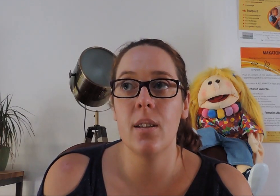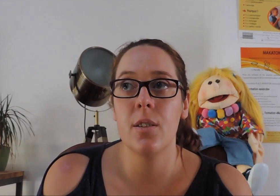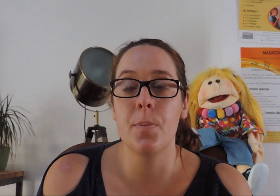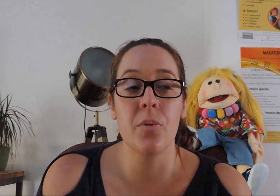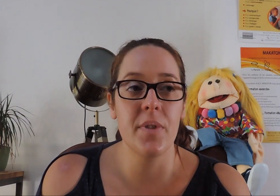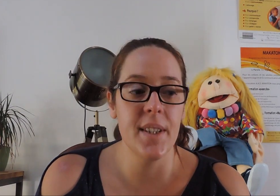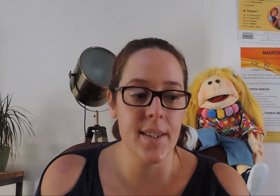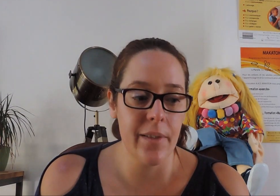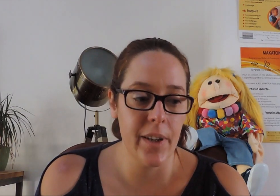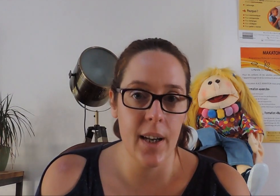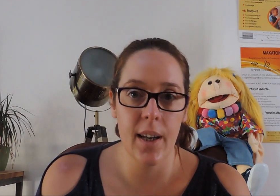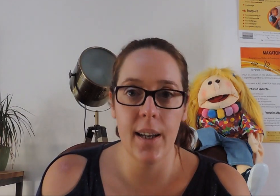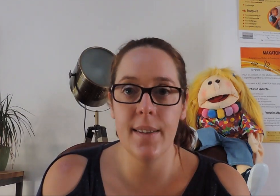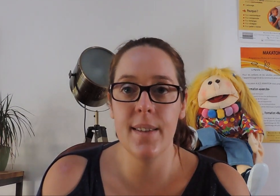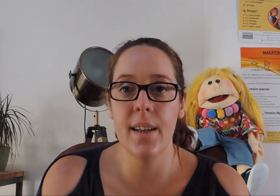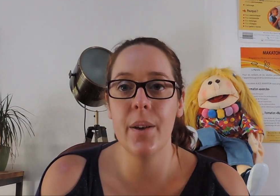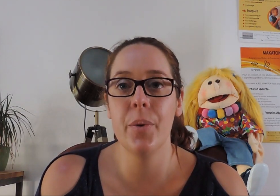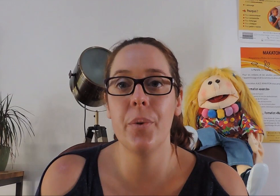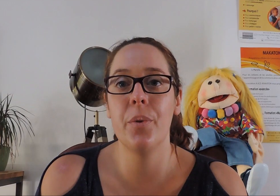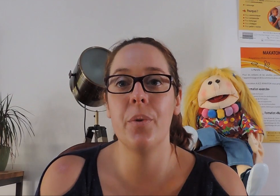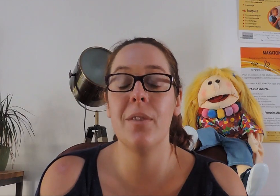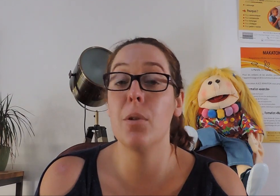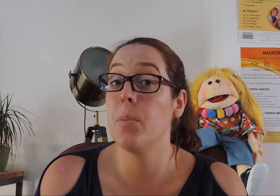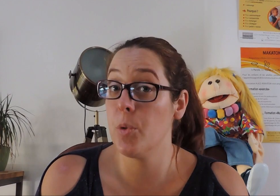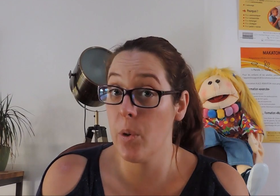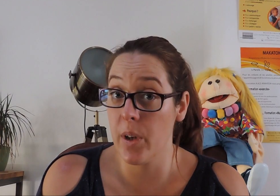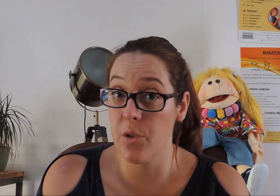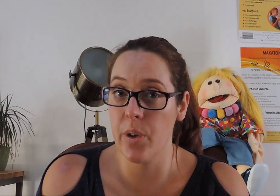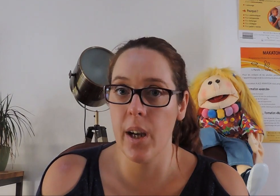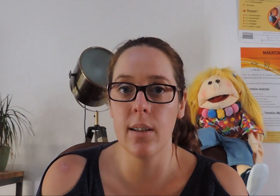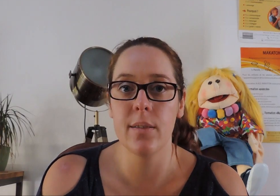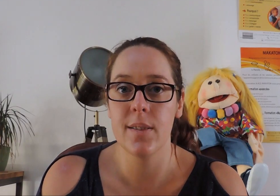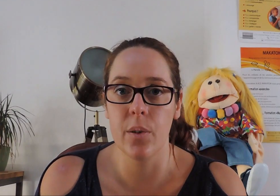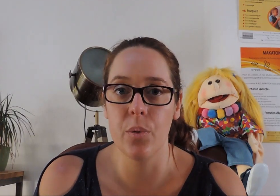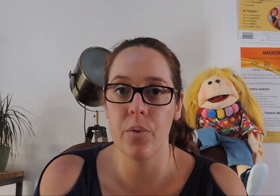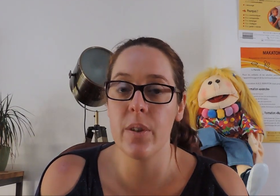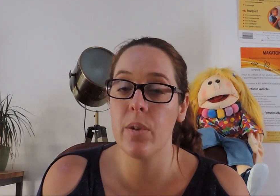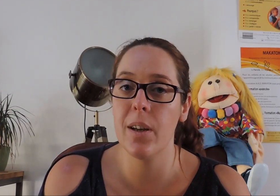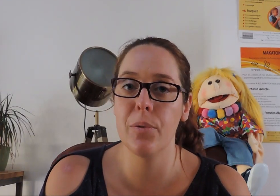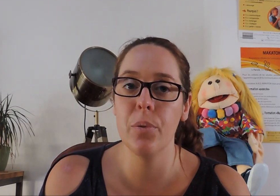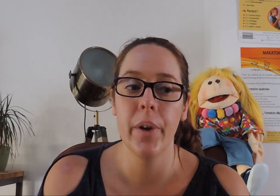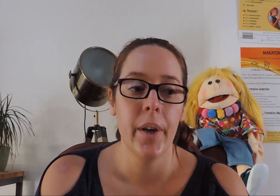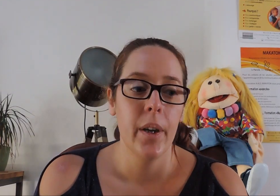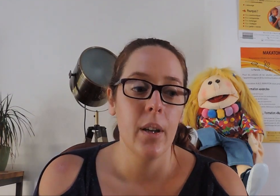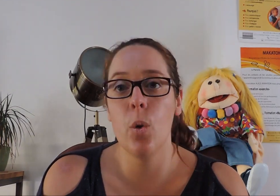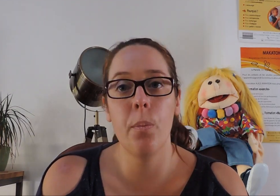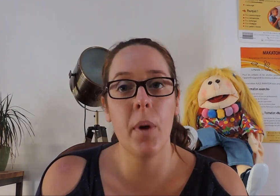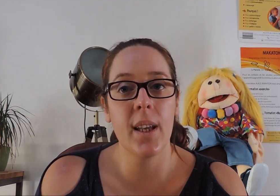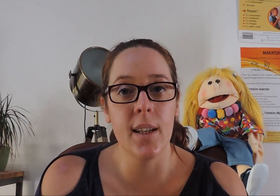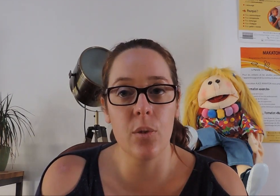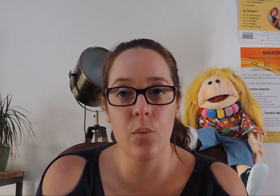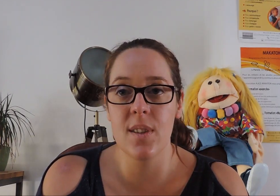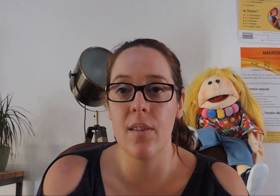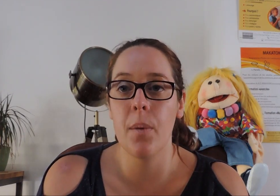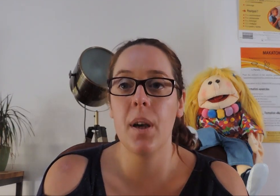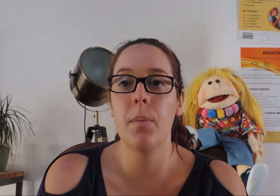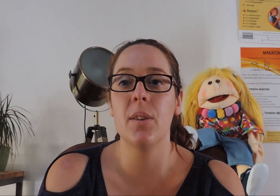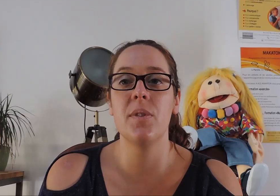je pense aussi que ça va aider au développement du langage oral ça on l'a vu le macathon ça va permettre